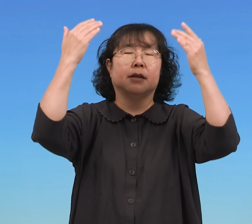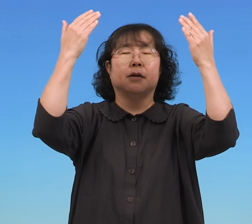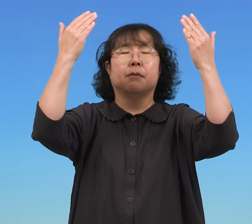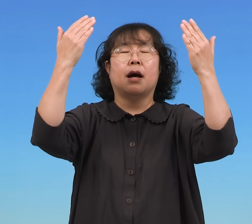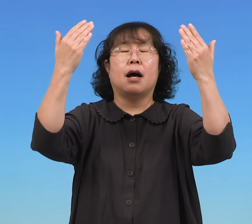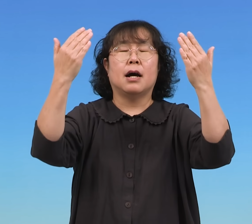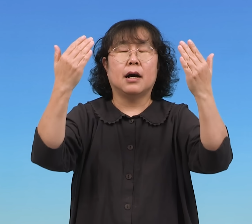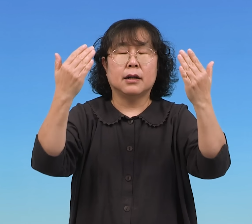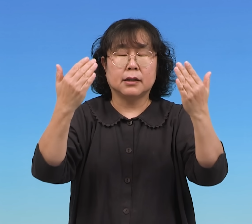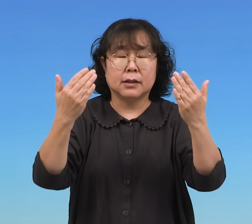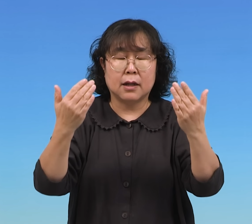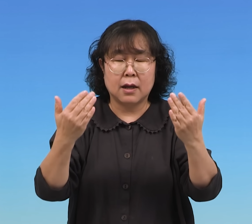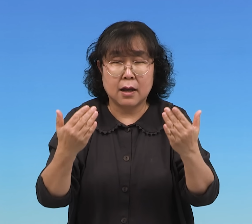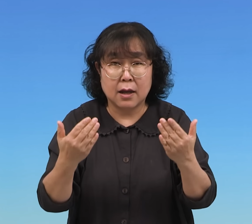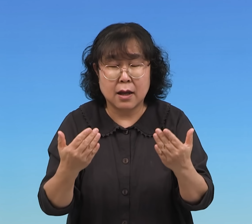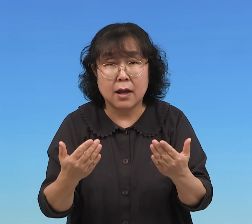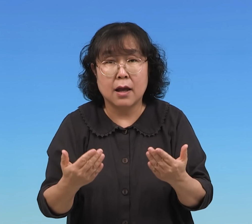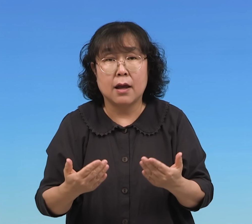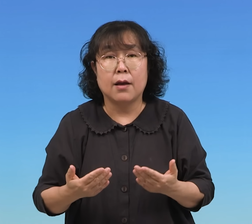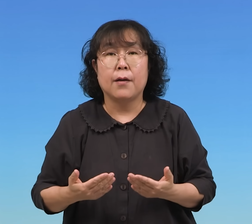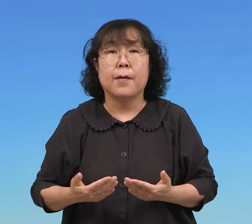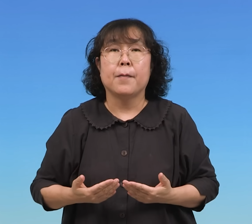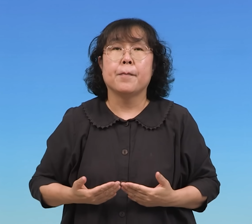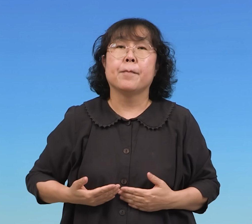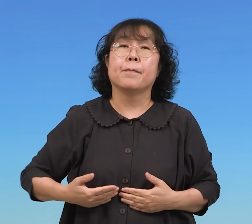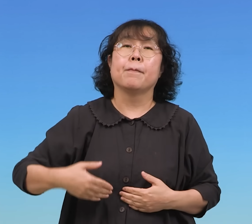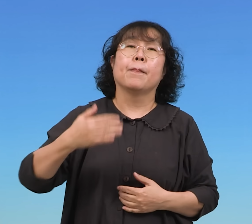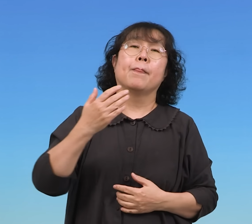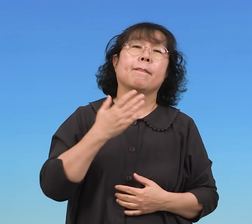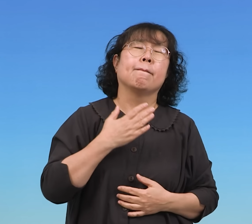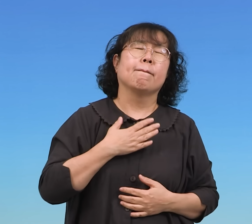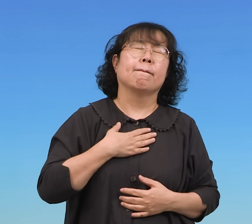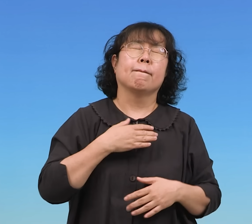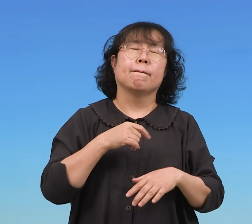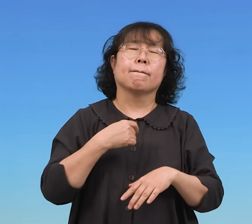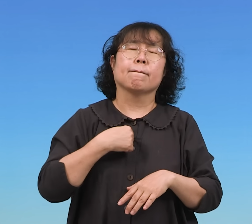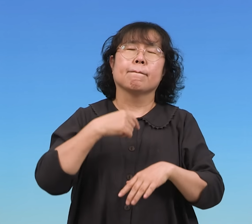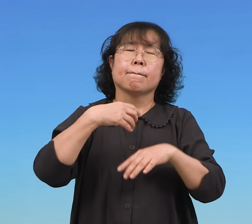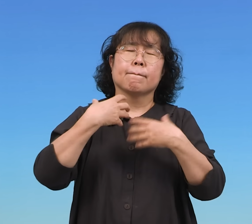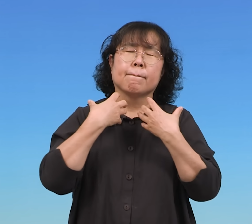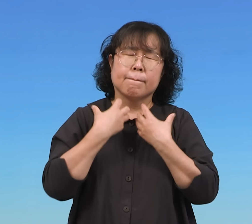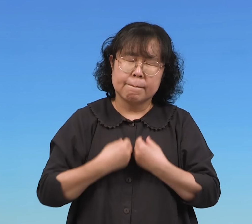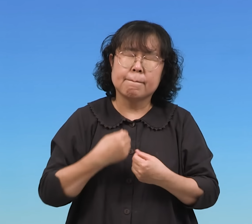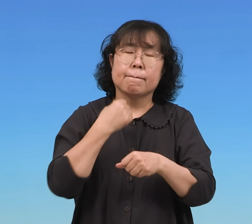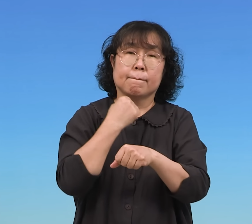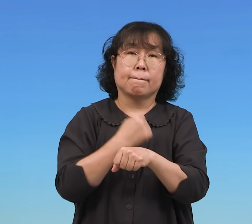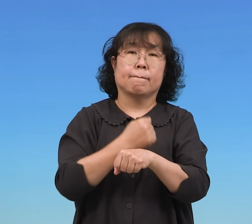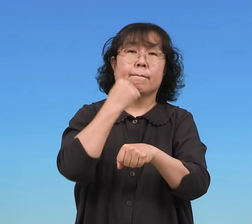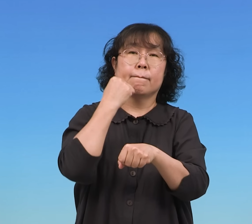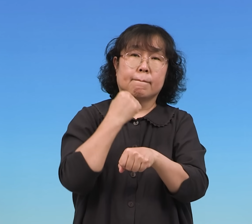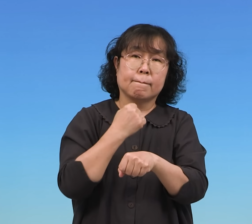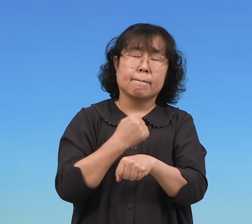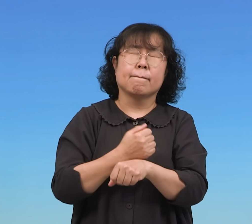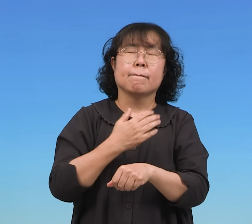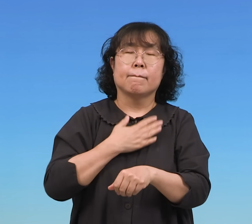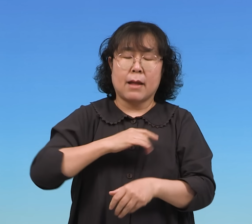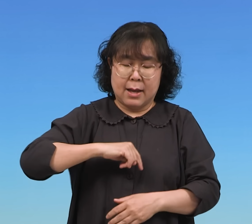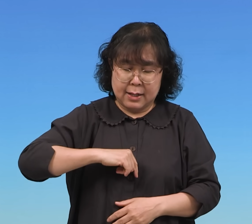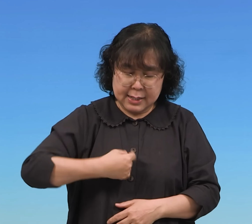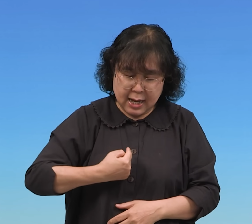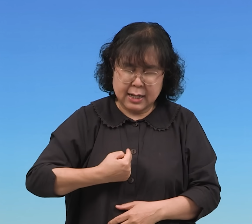우리의 한계 상황 처절하게 고백합니다. 나에게 실망하며 내